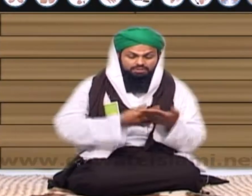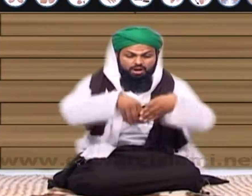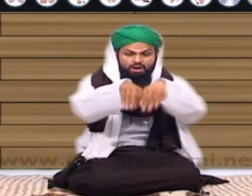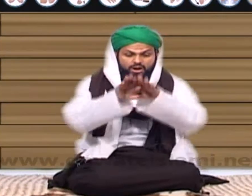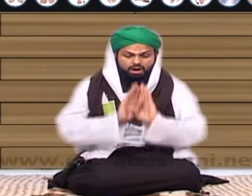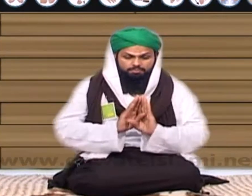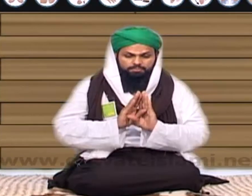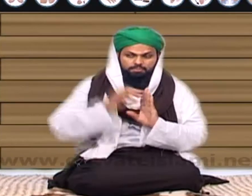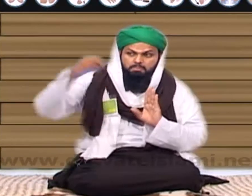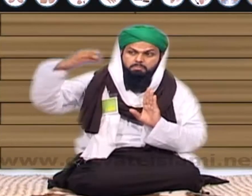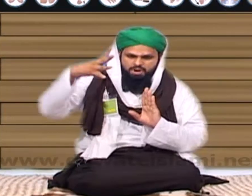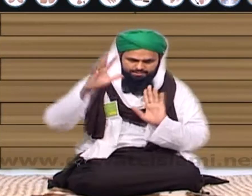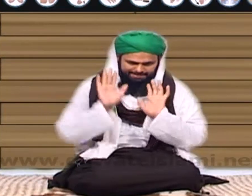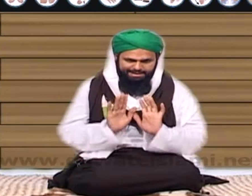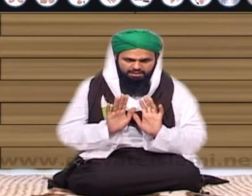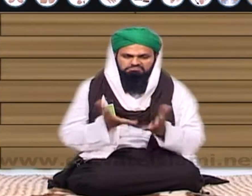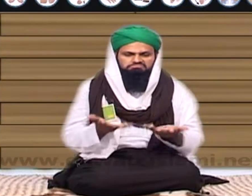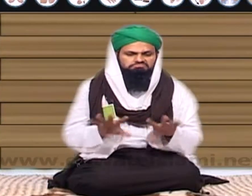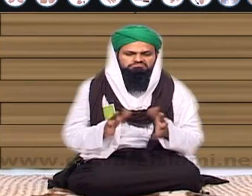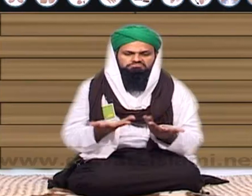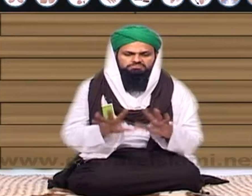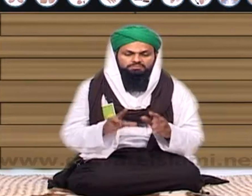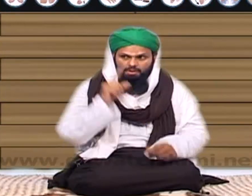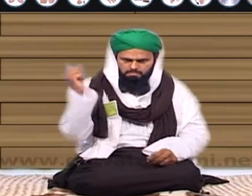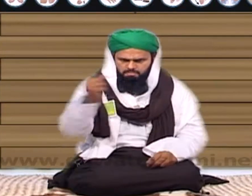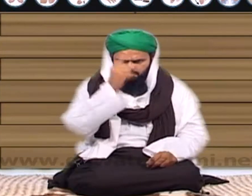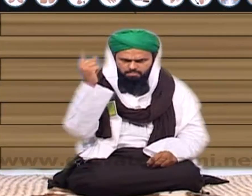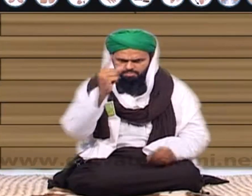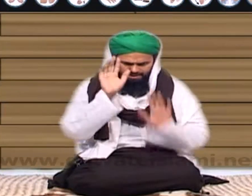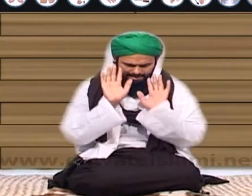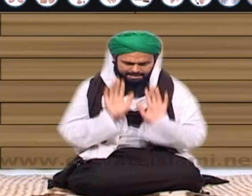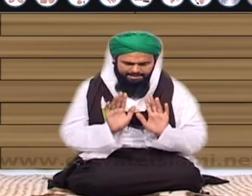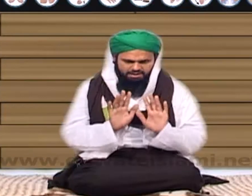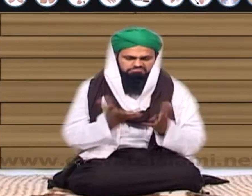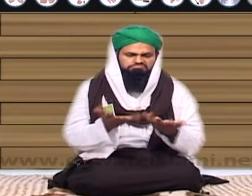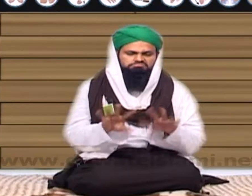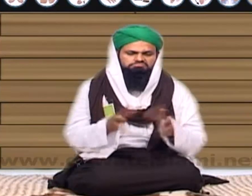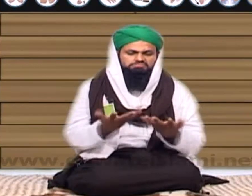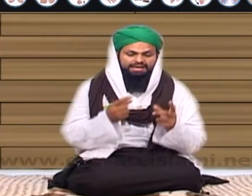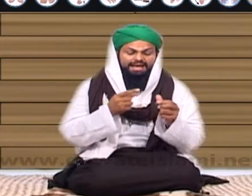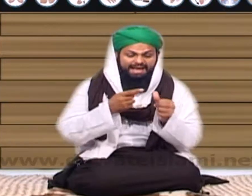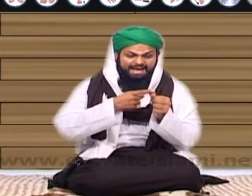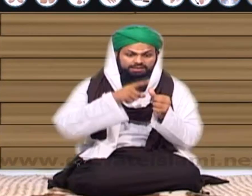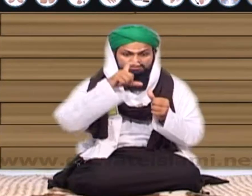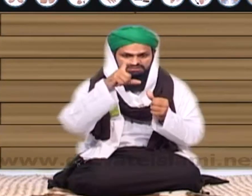سوچئے, قبر میں کون بلب لگائے گا, قبر میں کون پنکھا لگائے گا؟ اے